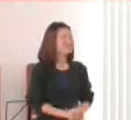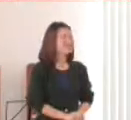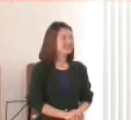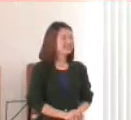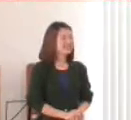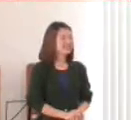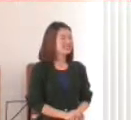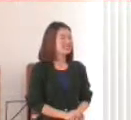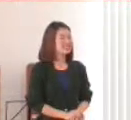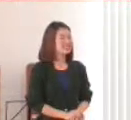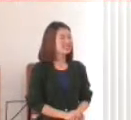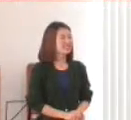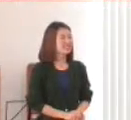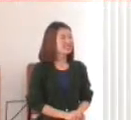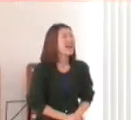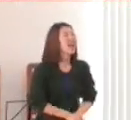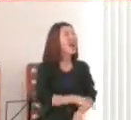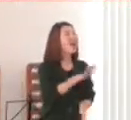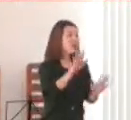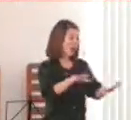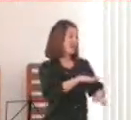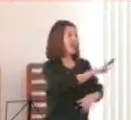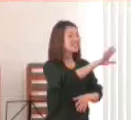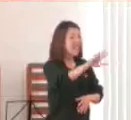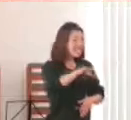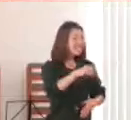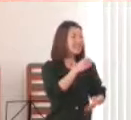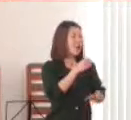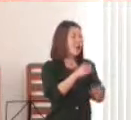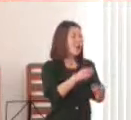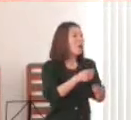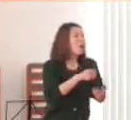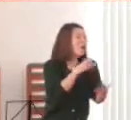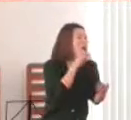んに今日はですね、保険証をプレゼントします、ね、